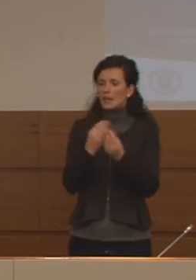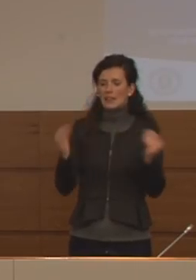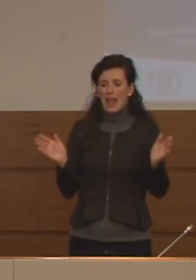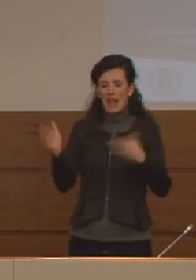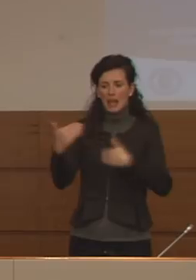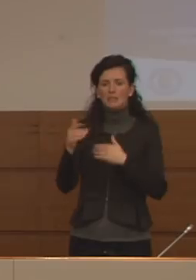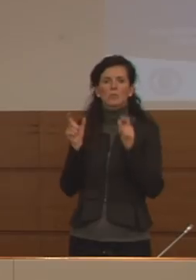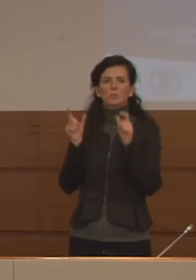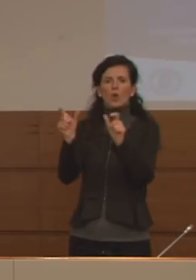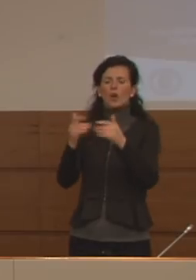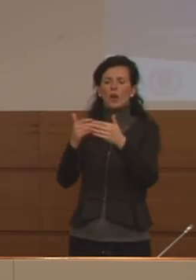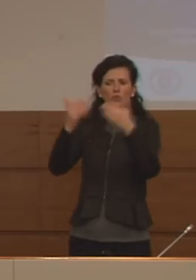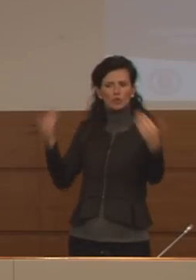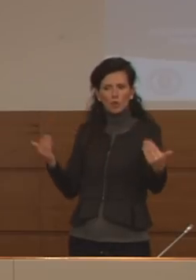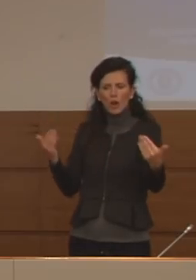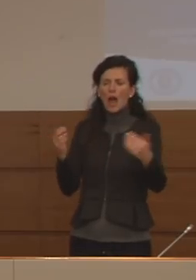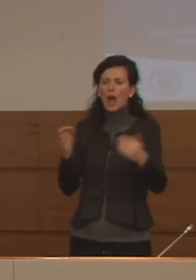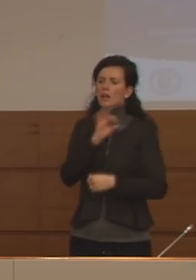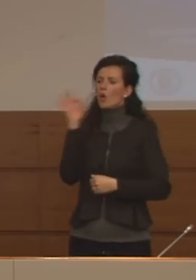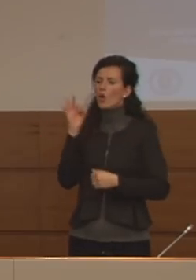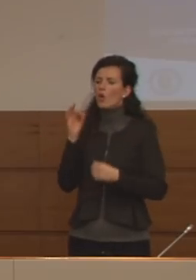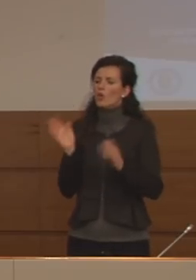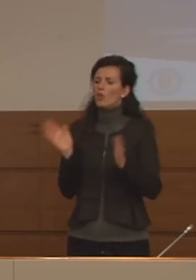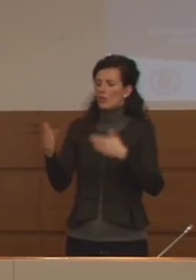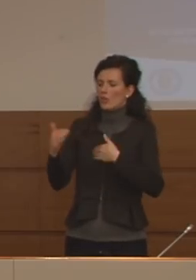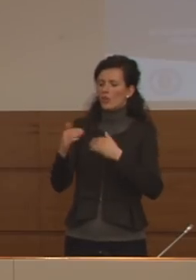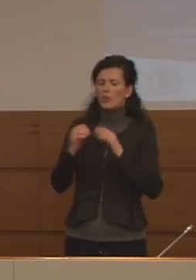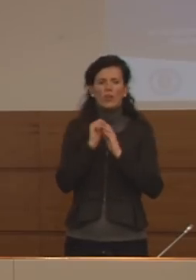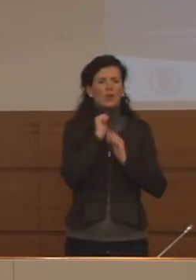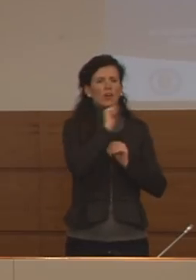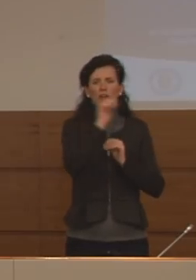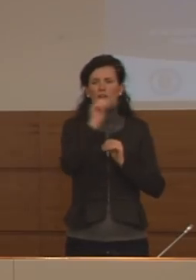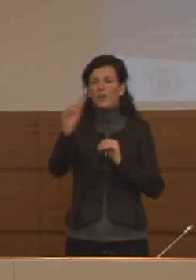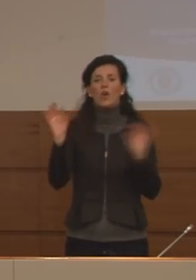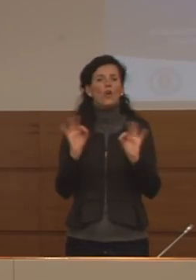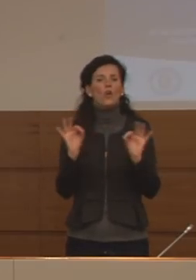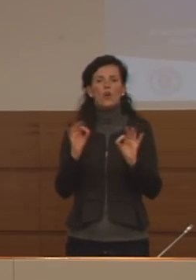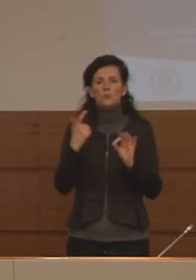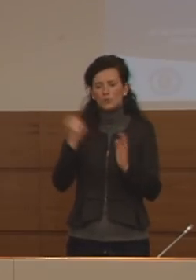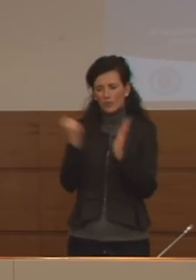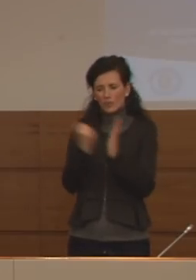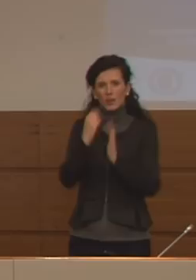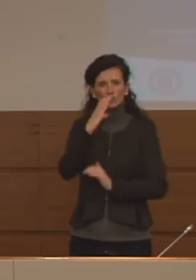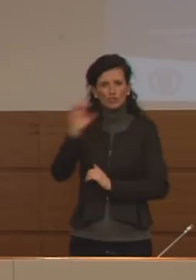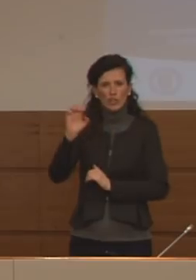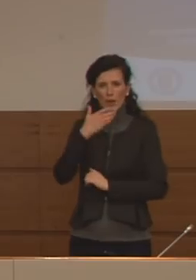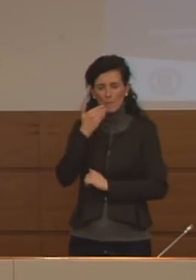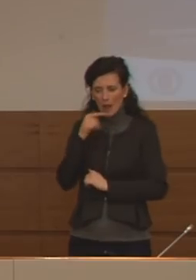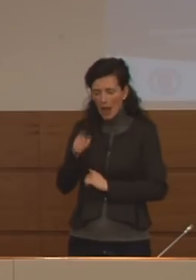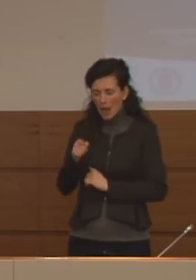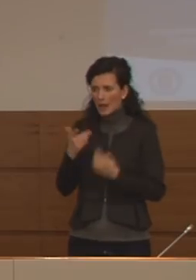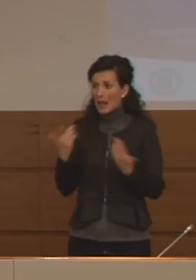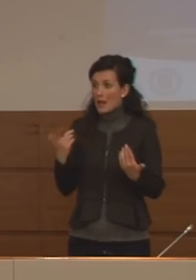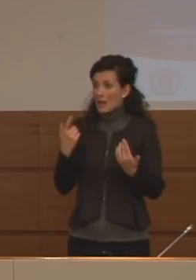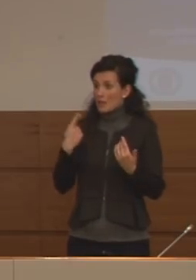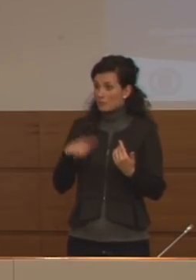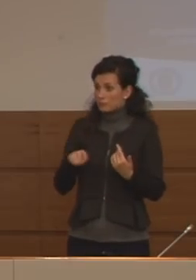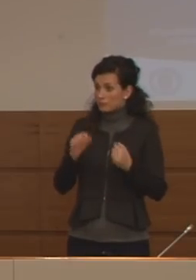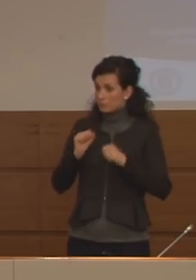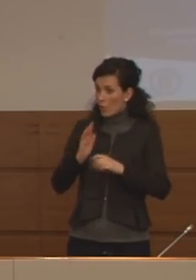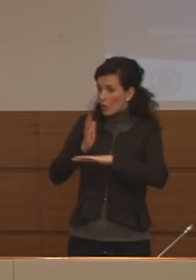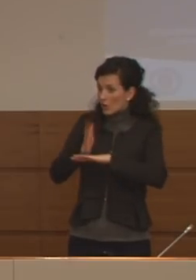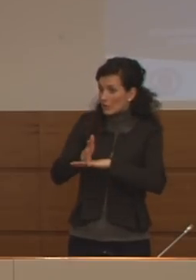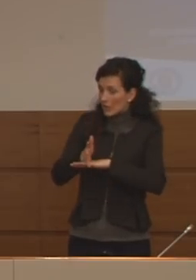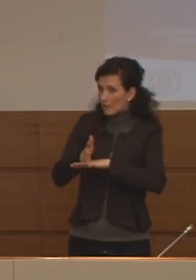oppure non sono state distribuite perché prive del marchio della comunità europea volevo chiedere se in questo senso ci sarà un intervento nei prossimi